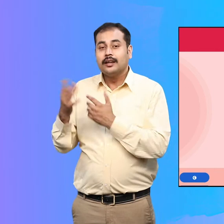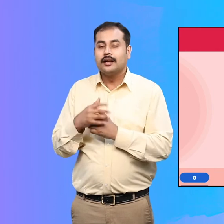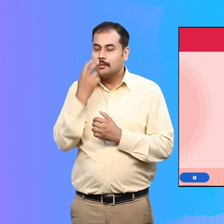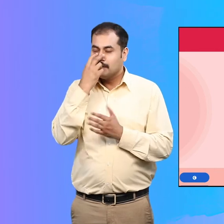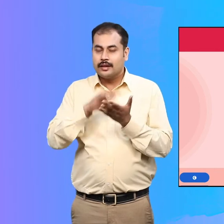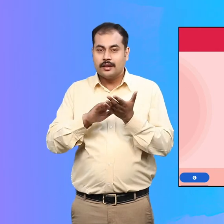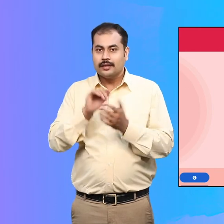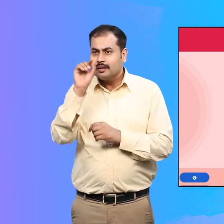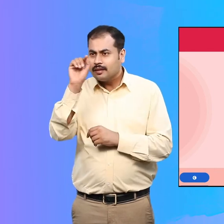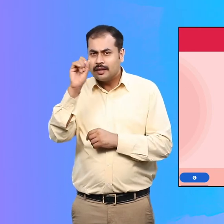हो